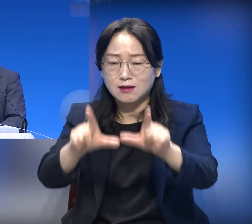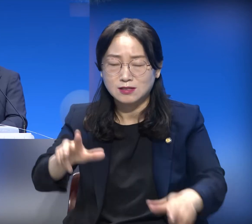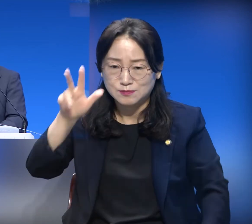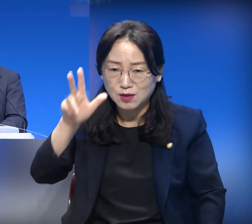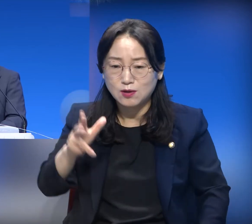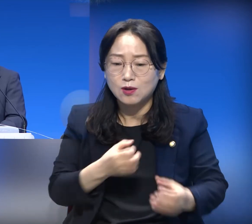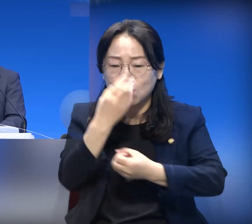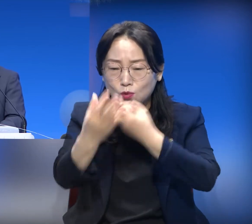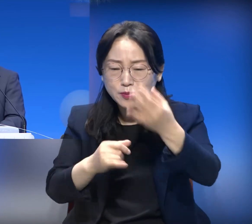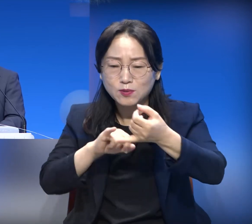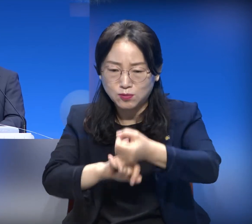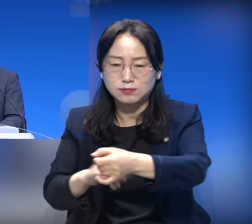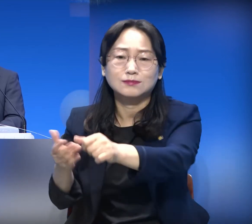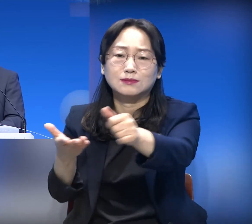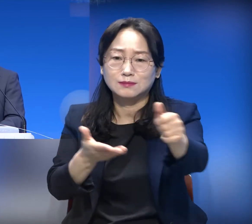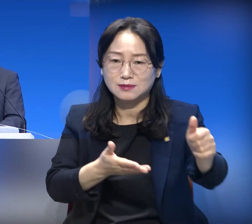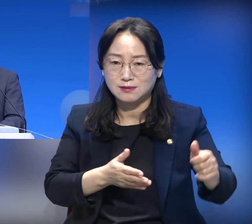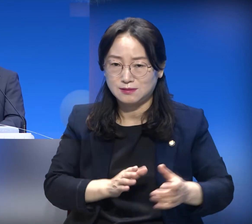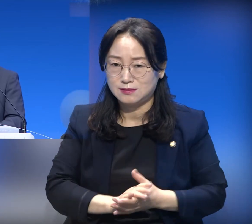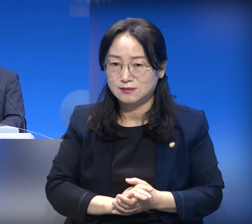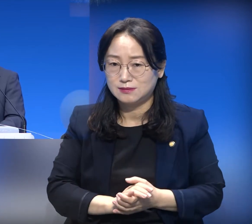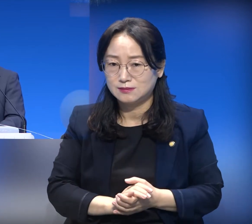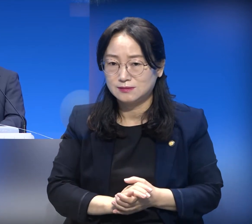모두가 될 수 있게 되기를 바랍니다.